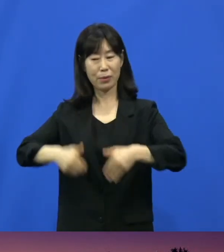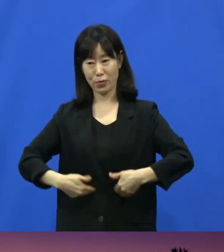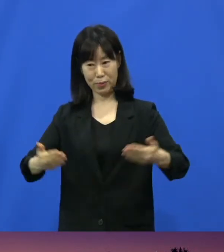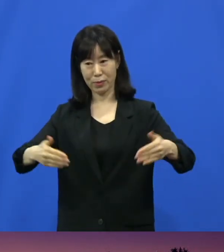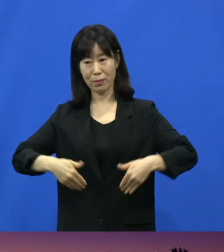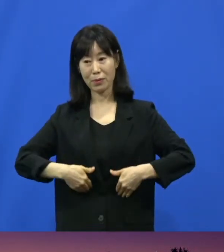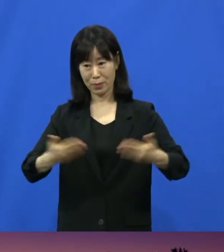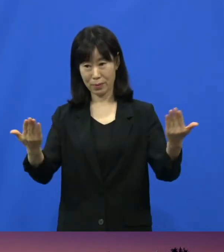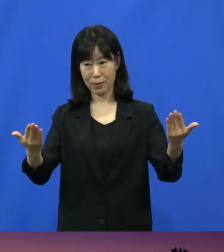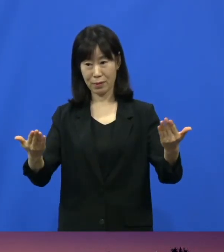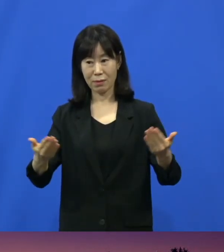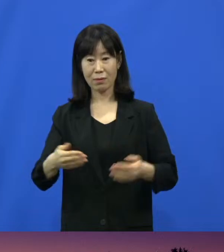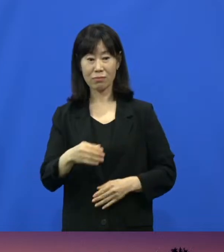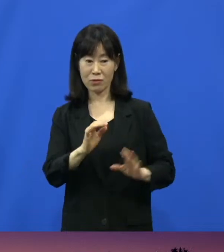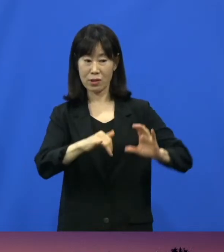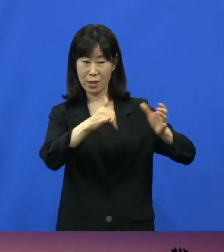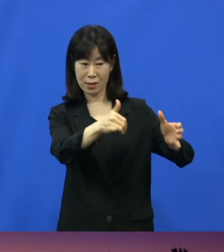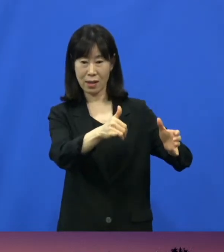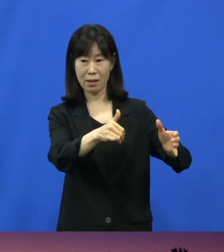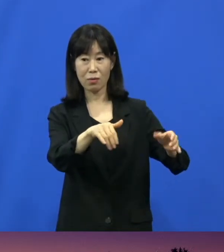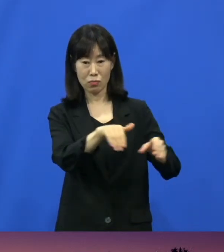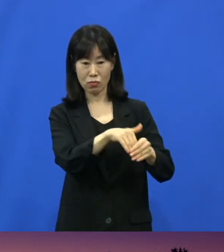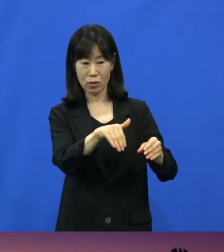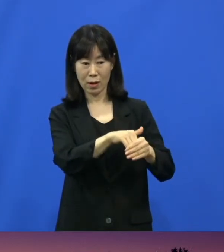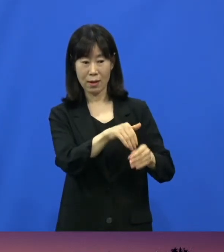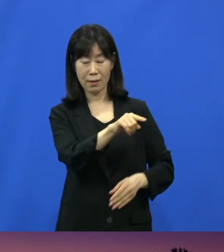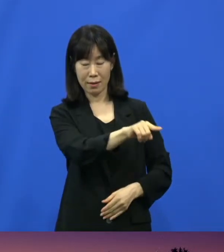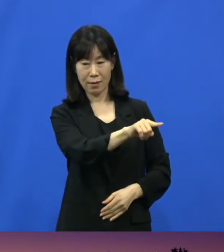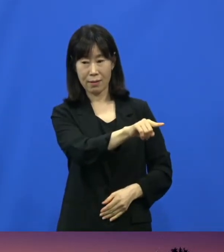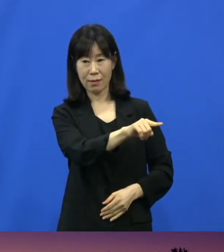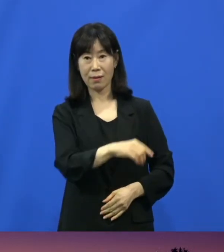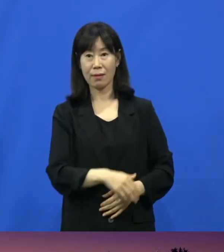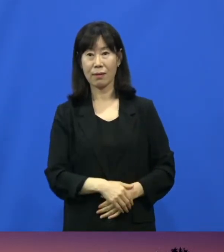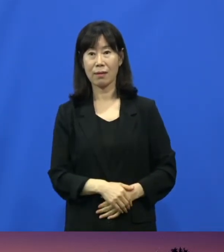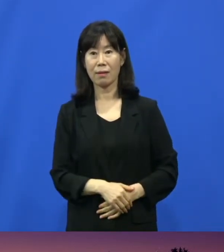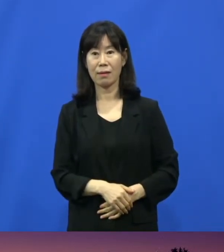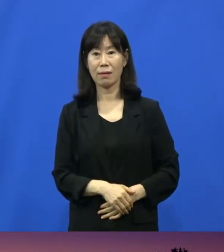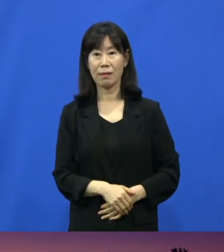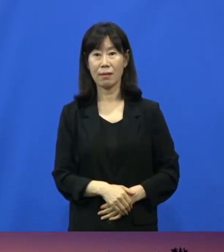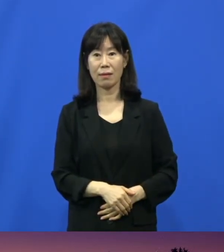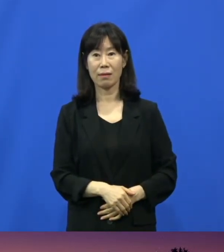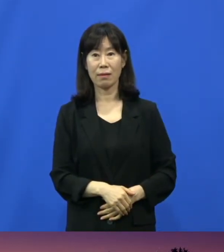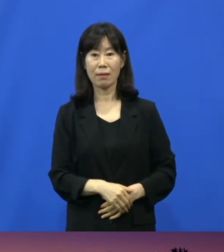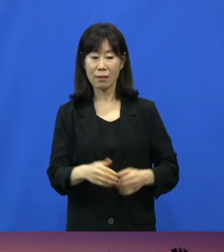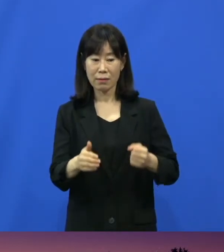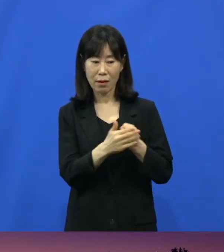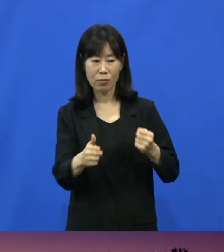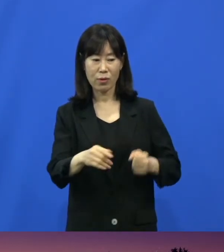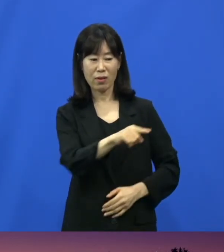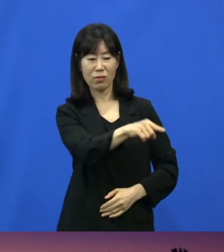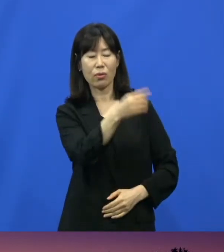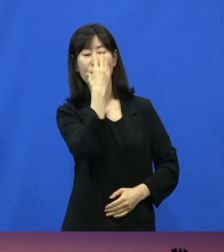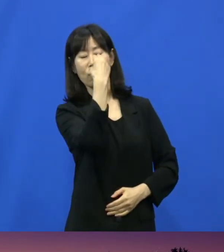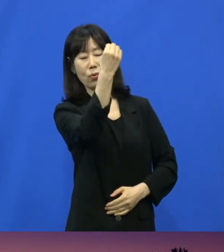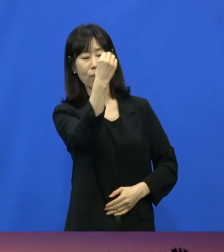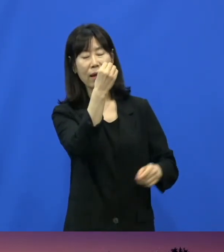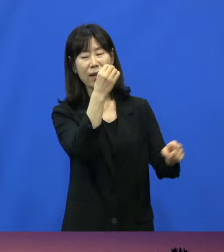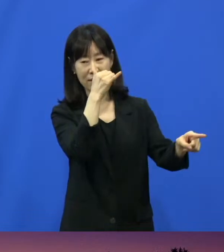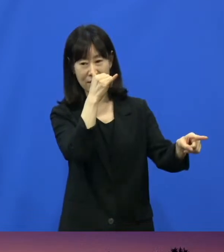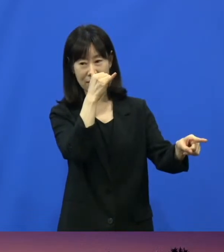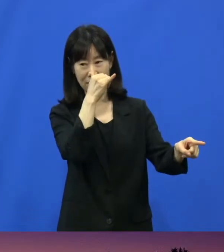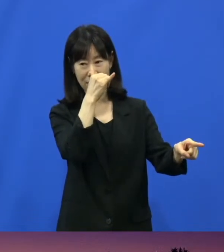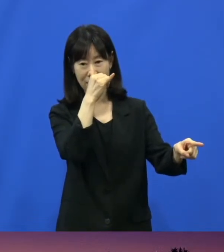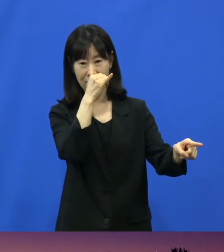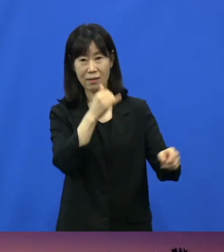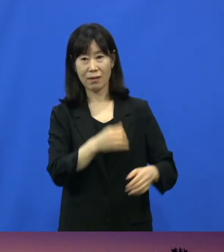그래서 인간의 삶에서 뚜렷한 오늘 세상의 사람들의 모습은 뭐예요? 자만심이 자만심. 자만심. 할